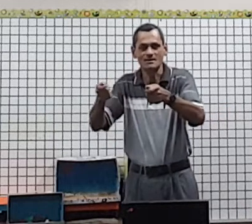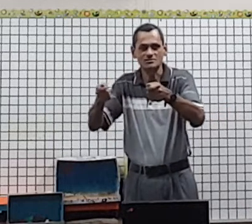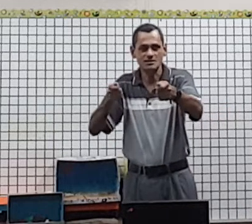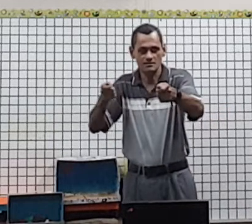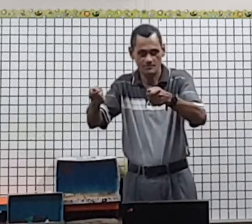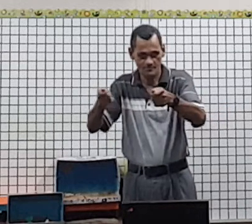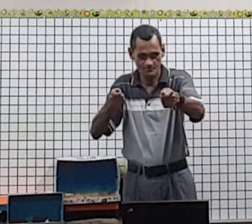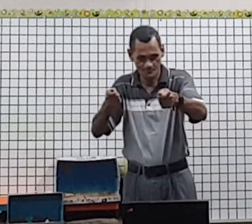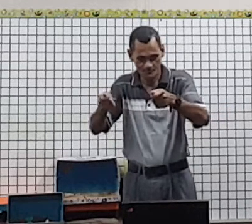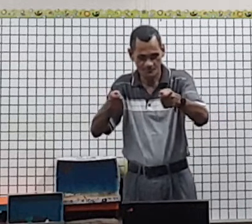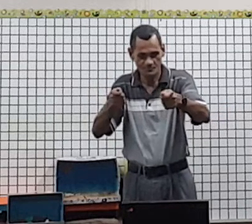Aceptar. Administrar.